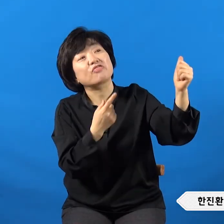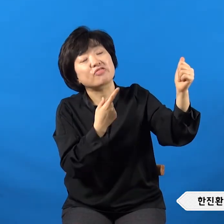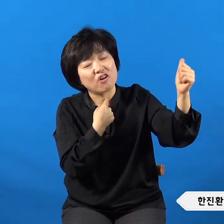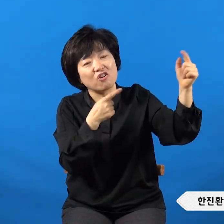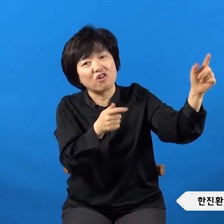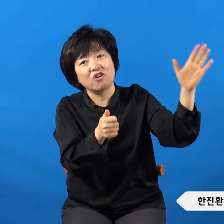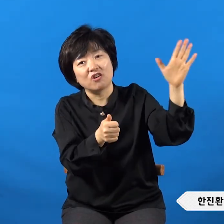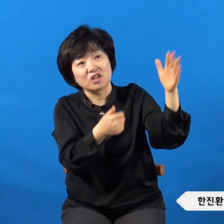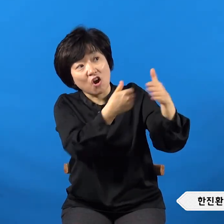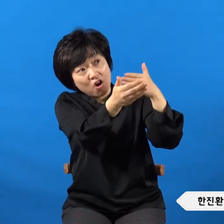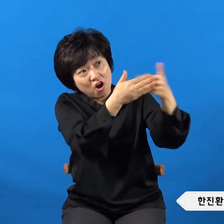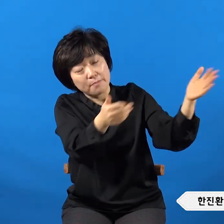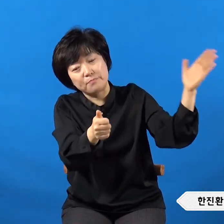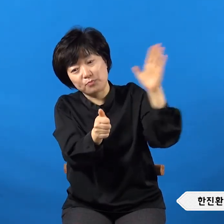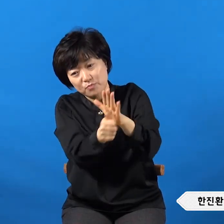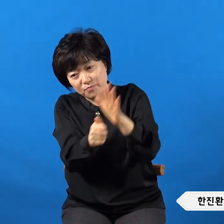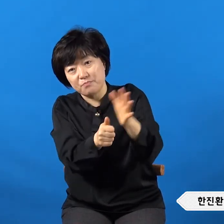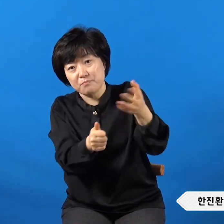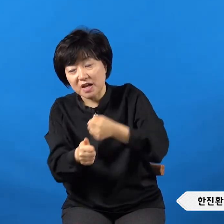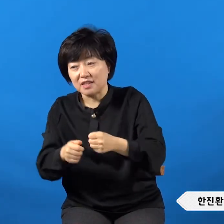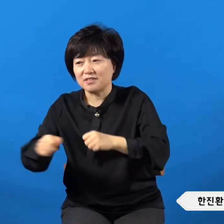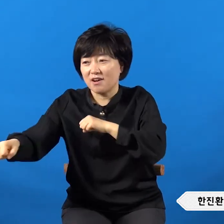그 전직 대통령이라는 그